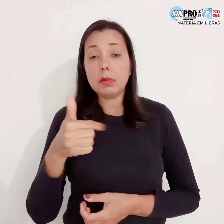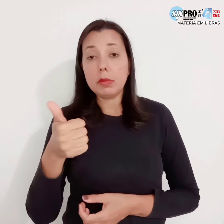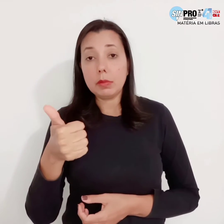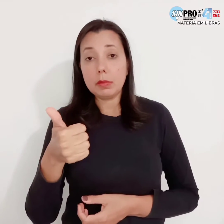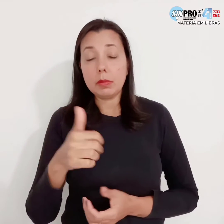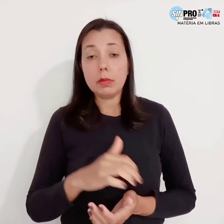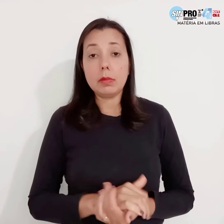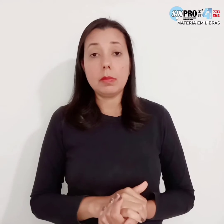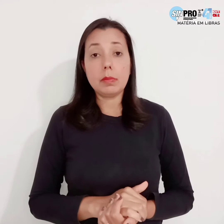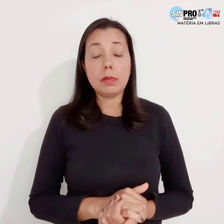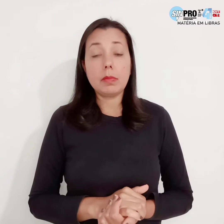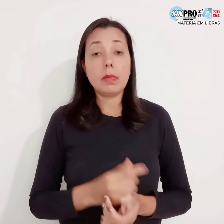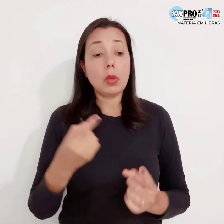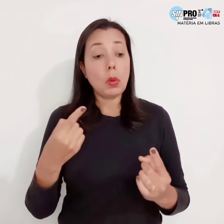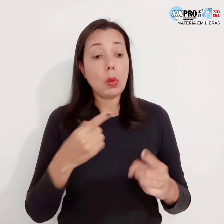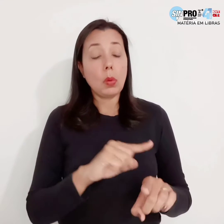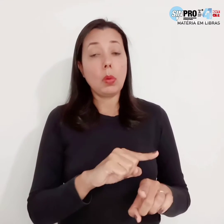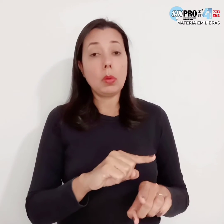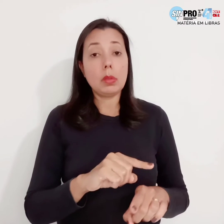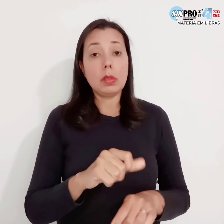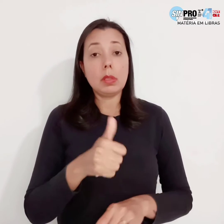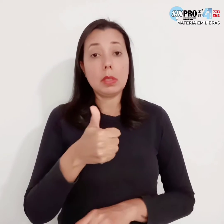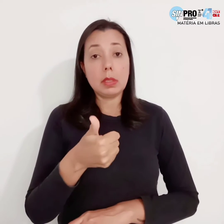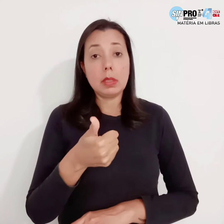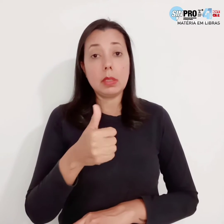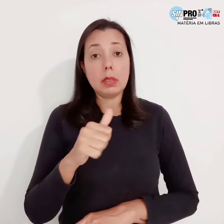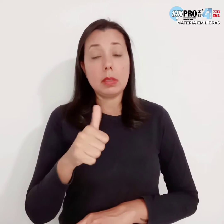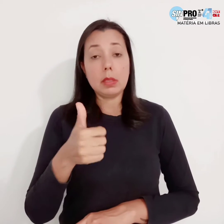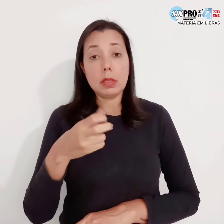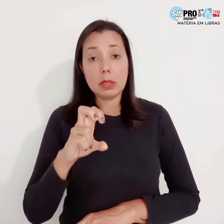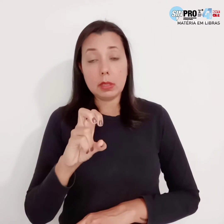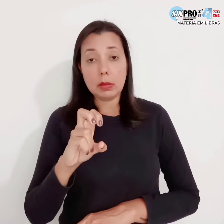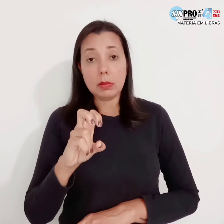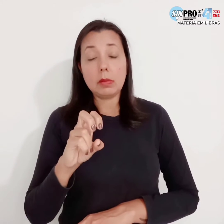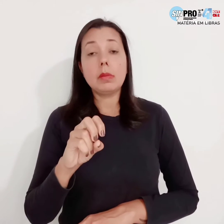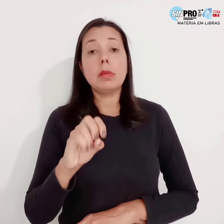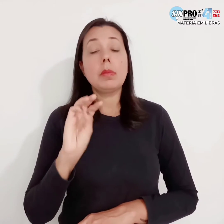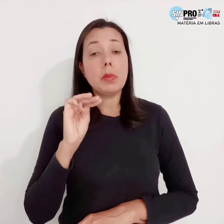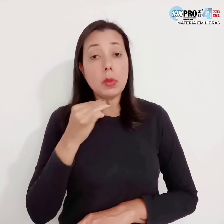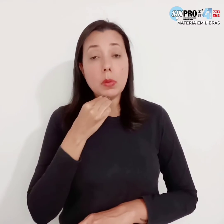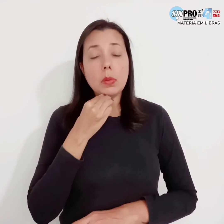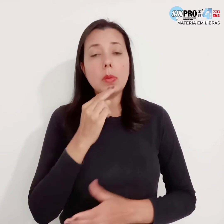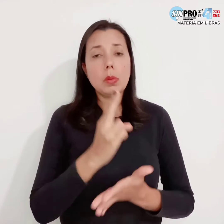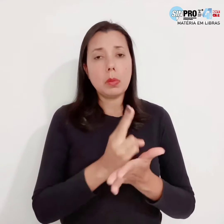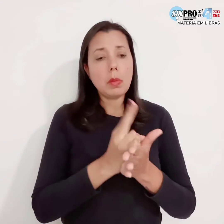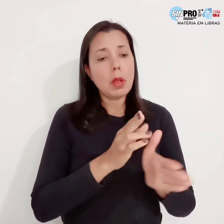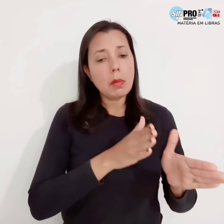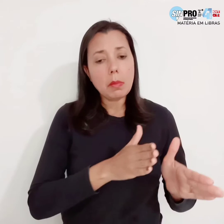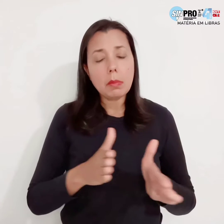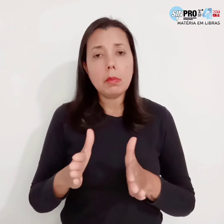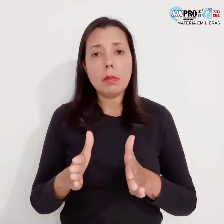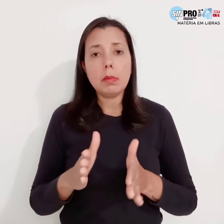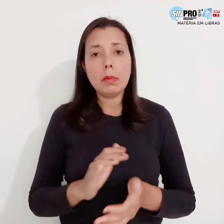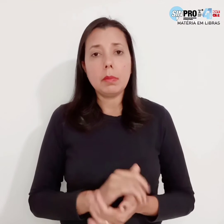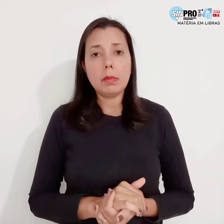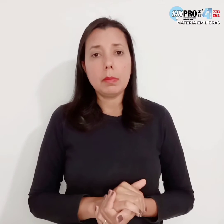2021, contra 105 milhões no mesmo período